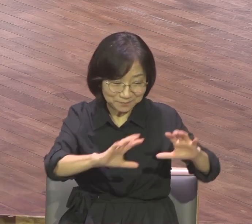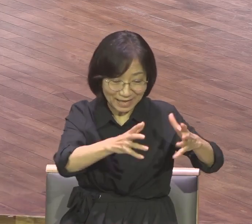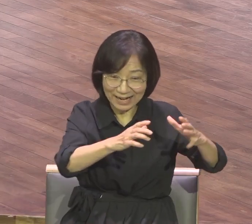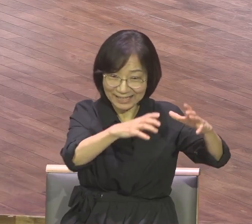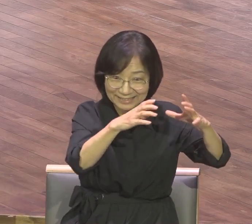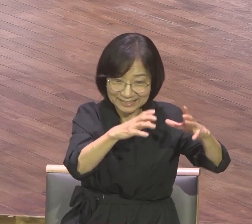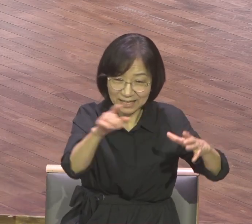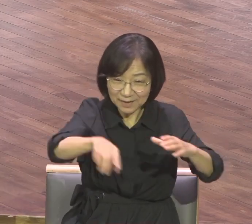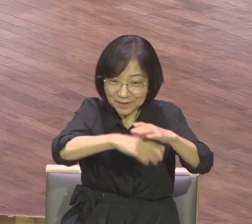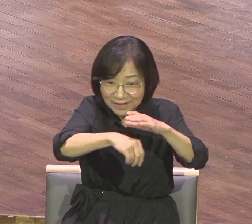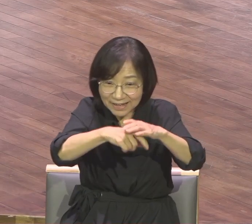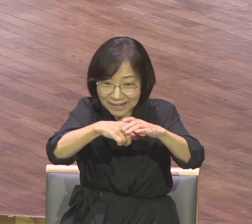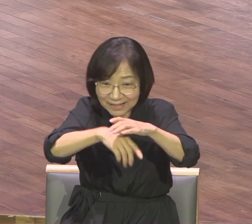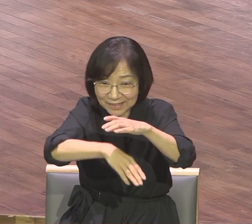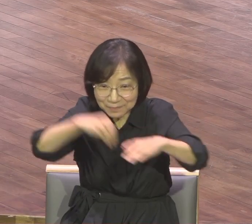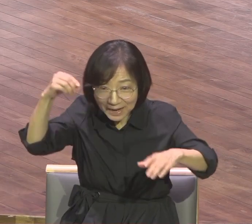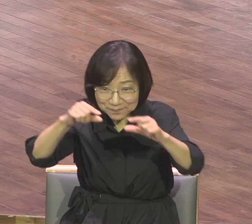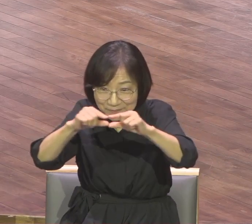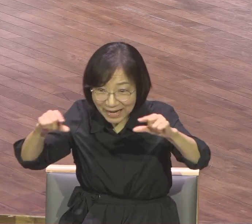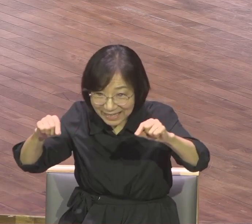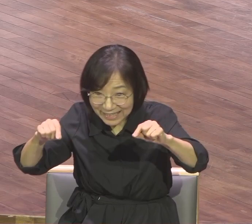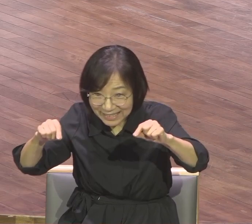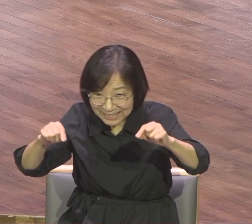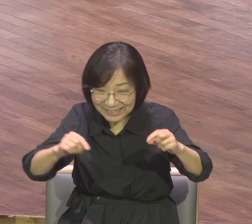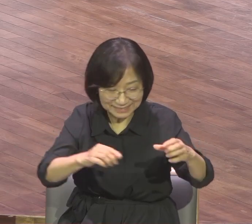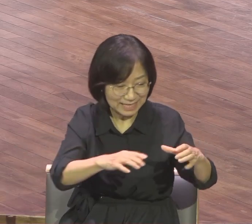막 모이면 막 몇 시간씩 한다는데